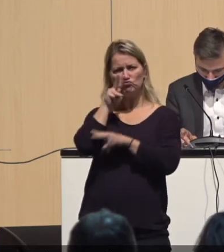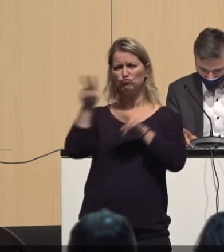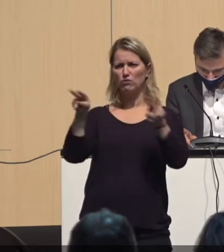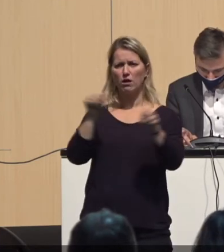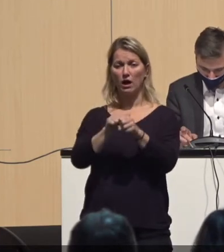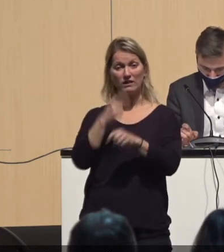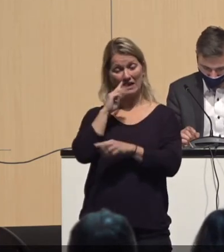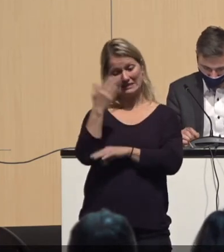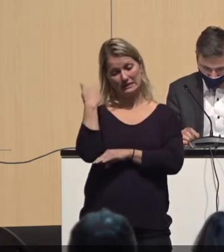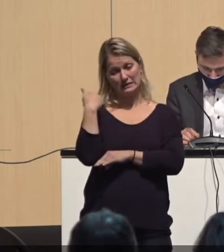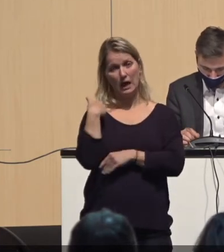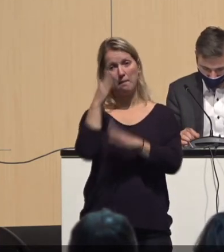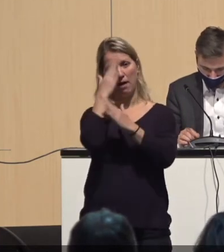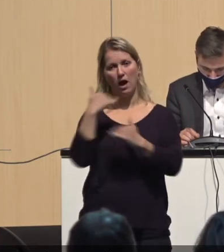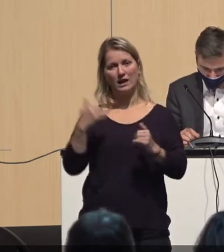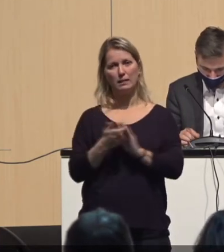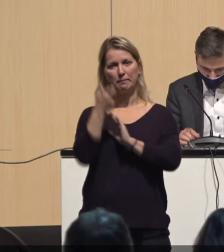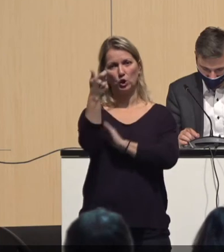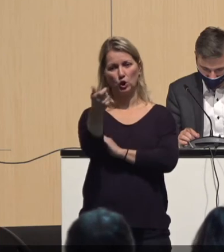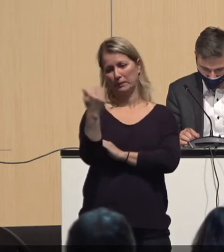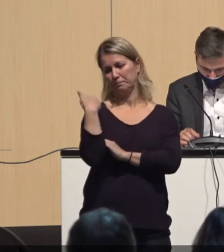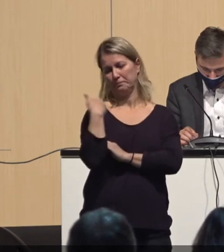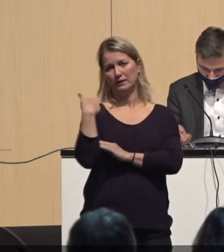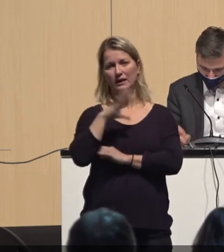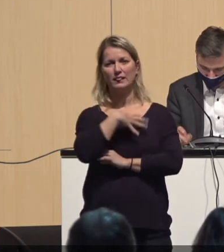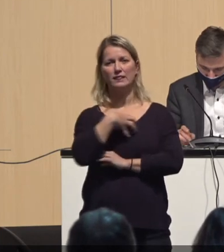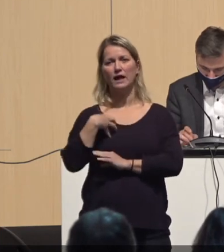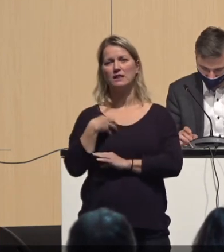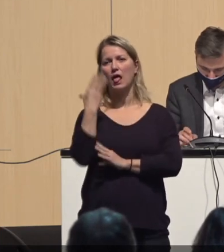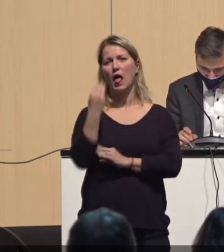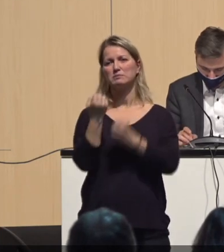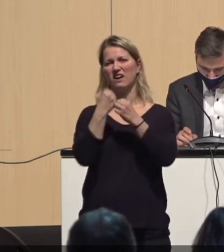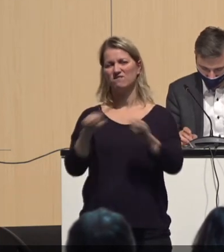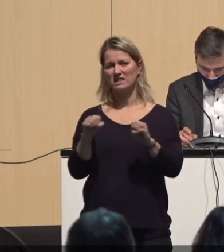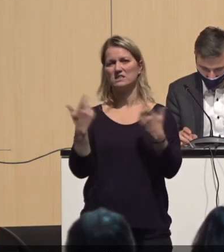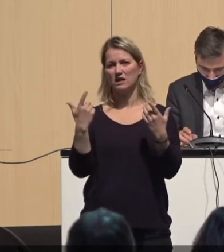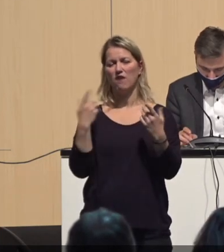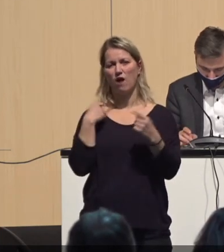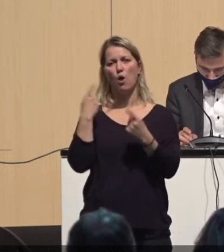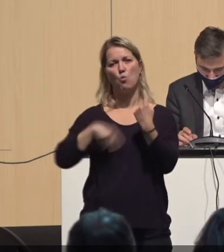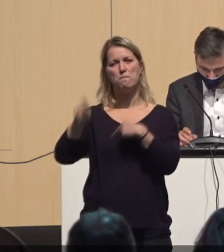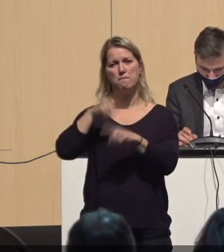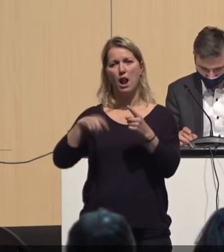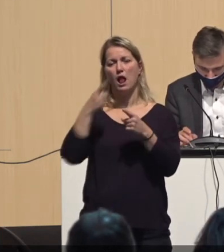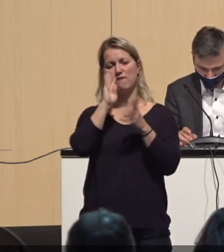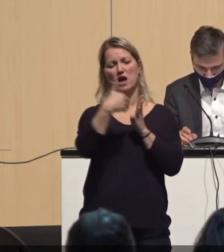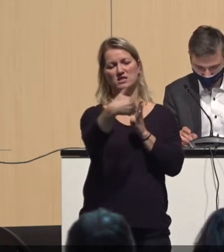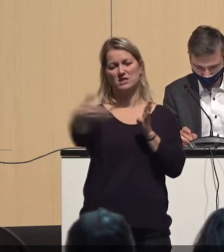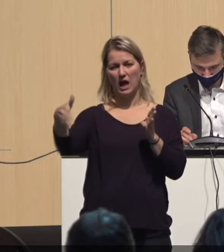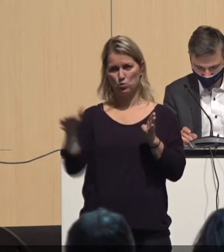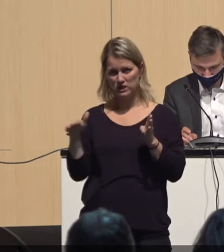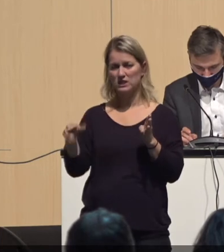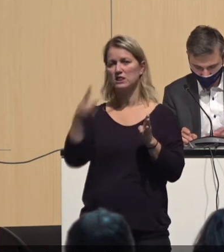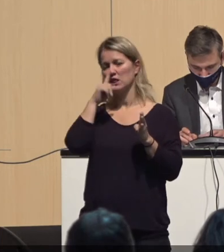der Marienbrücke jetzt einige Wochen das Dresdner Herbstfest, den Rummel. Der war eingezäunt. Da gab es einen